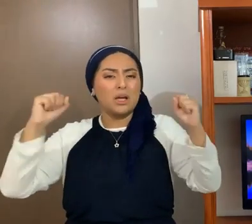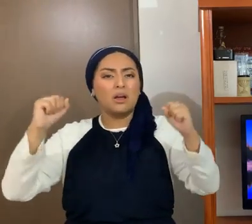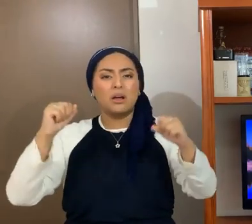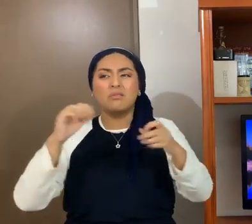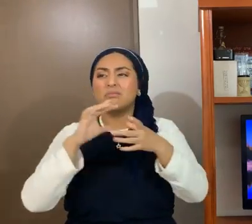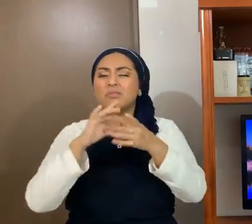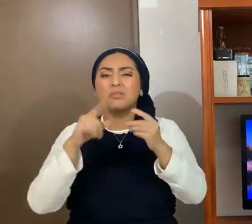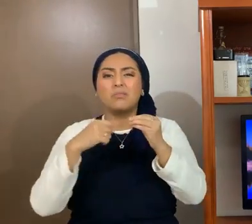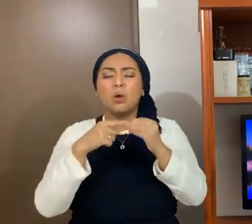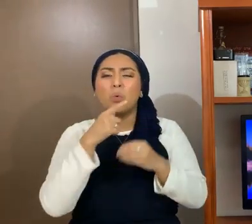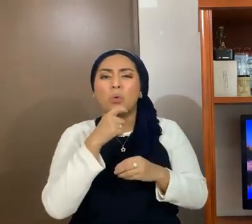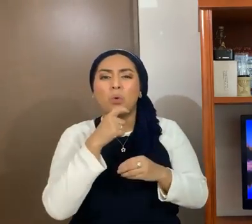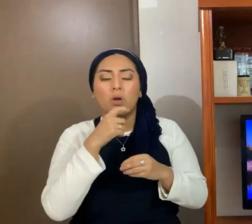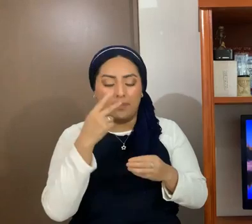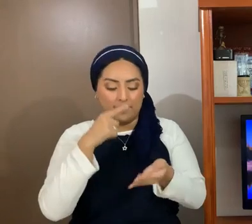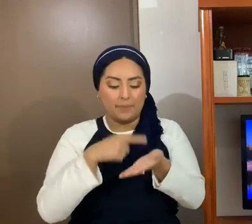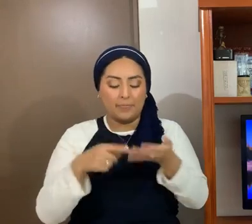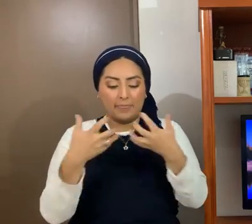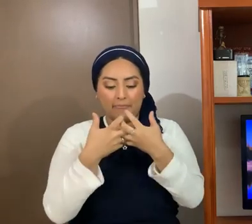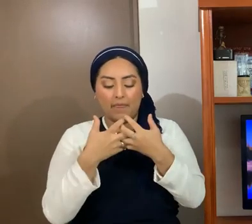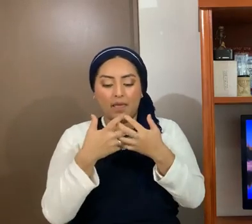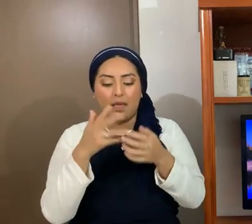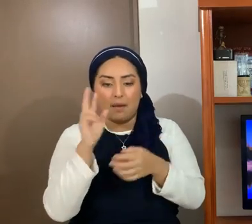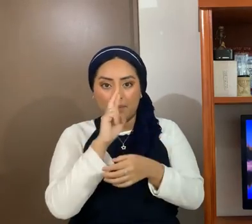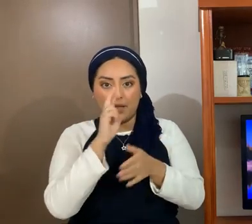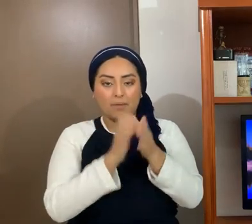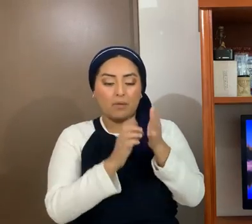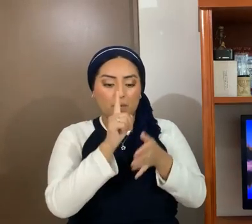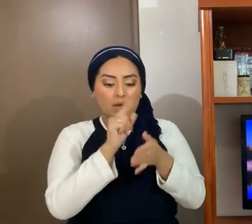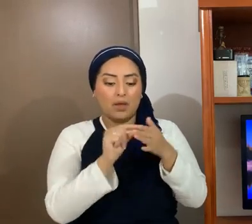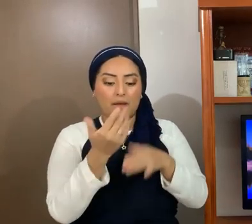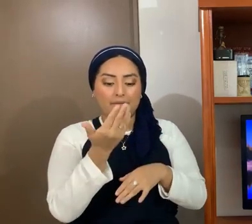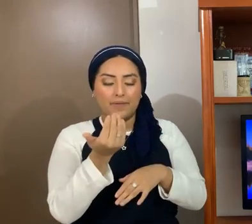se refiere? Vamos a Apocalipsis 1.15.